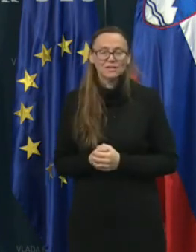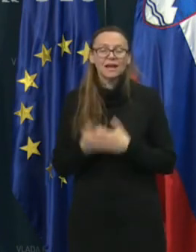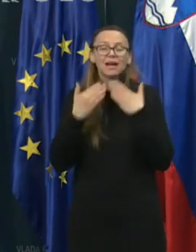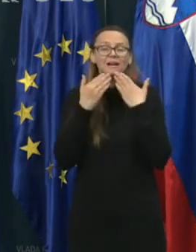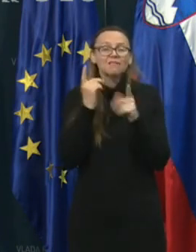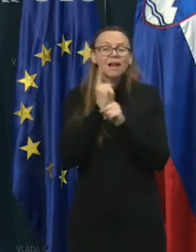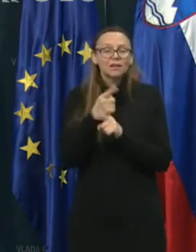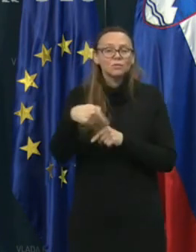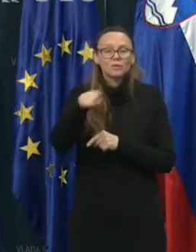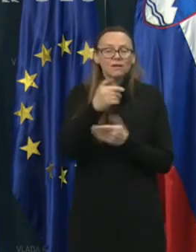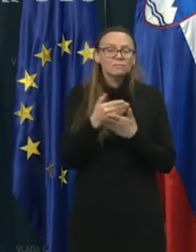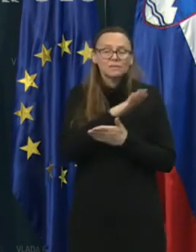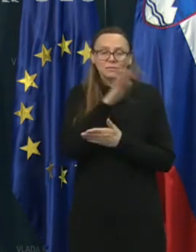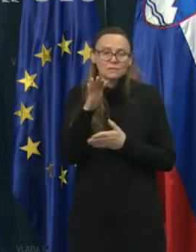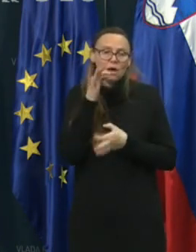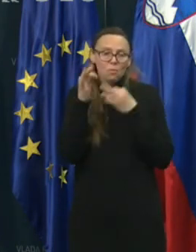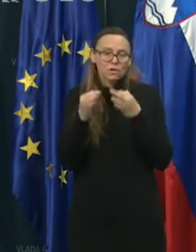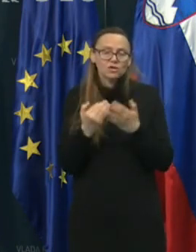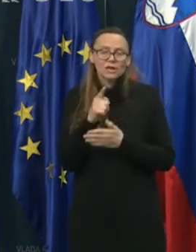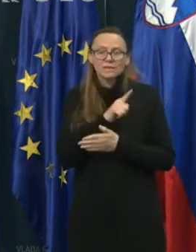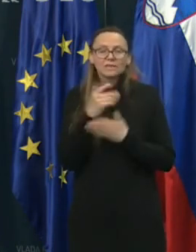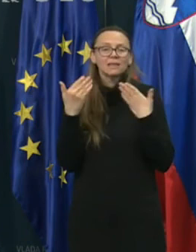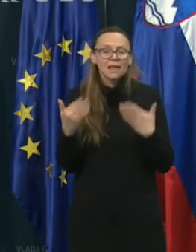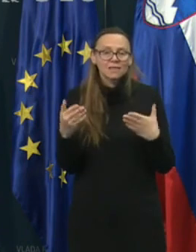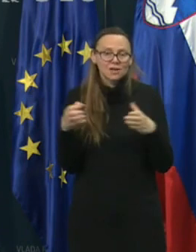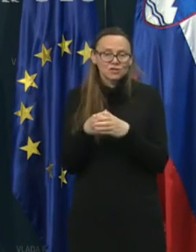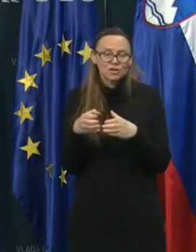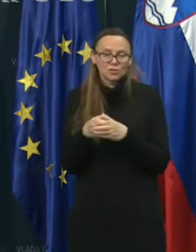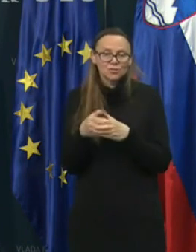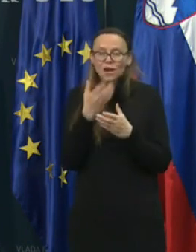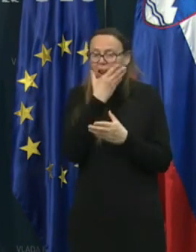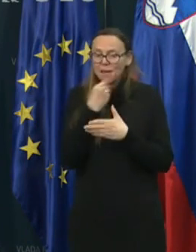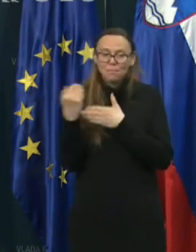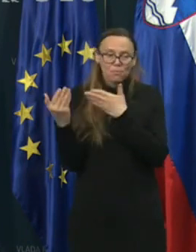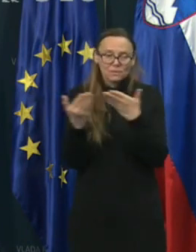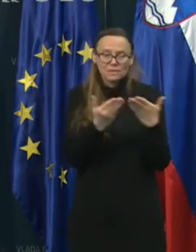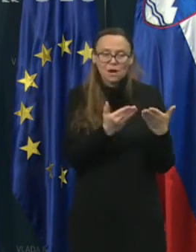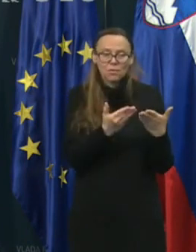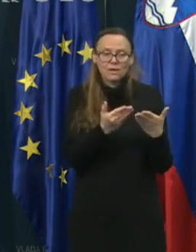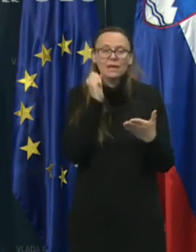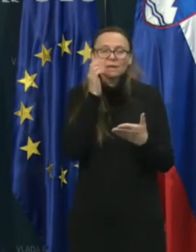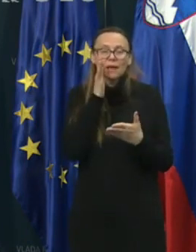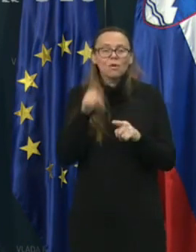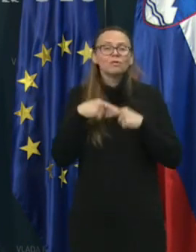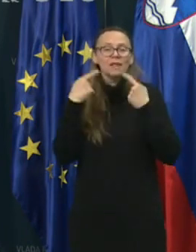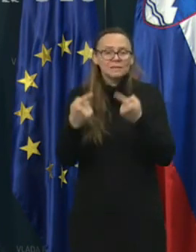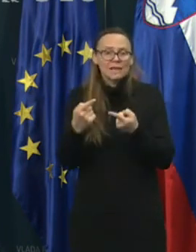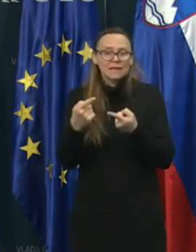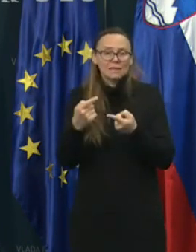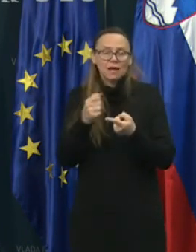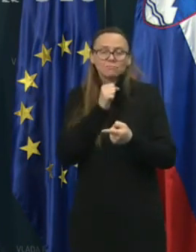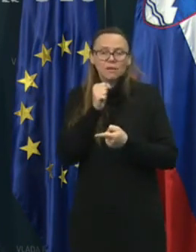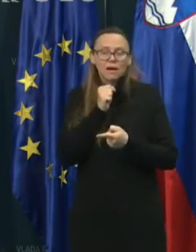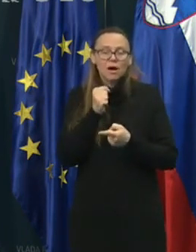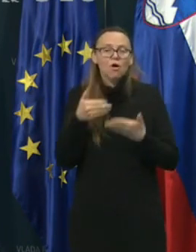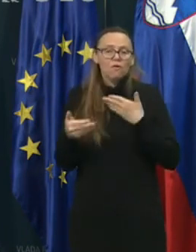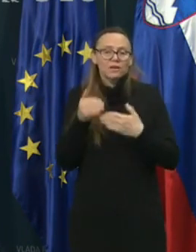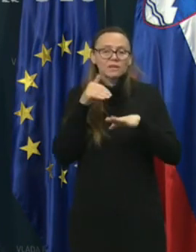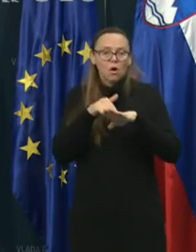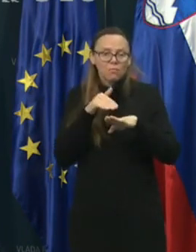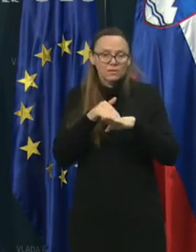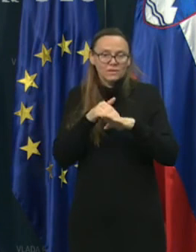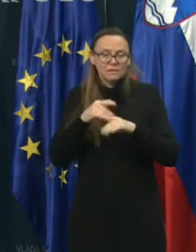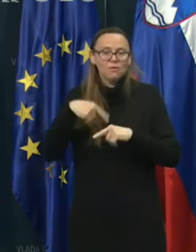Hvala tudi vam za vsa vprašanja in za današnje druženje. Lepo pozdravljeni. Kdaj bo naslednja tiskovna konferenca, vas obvestimo